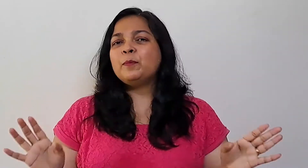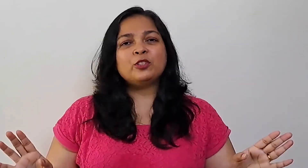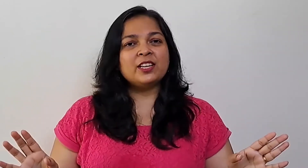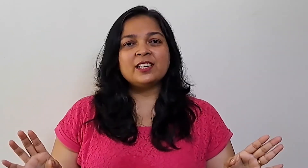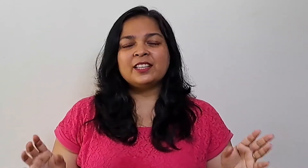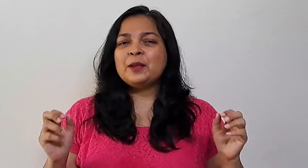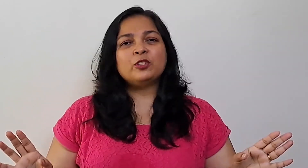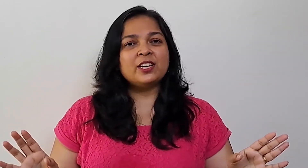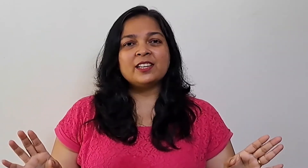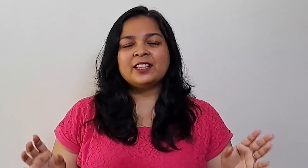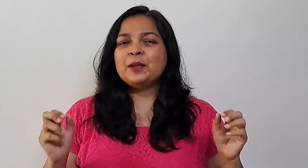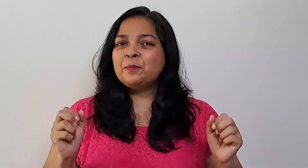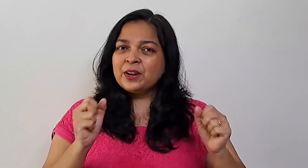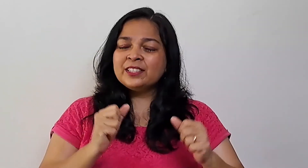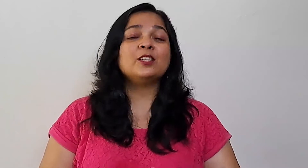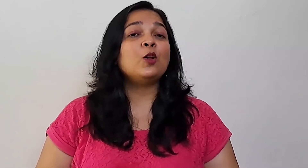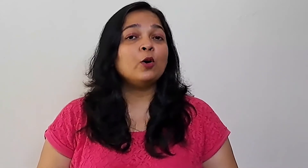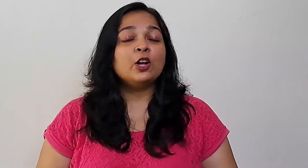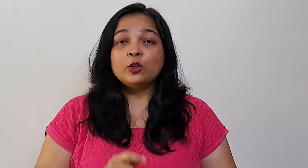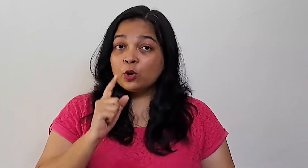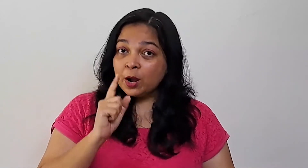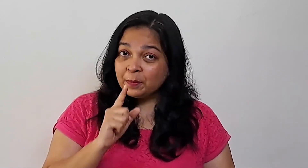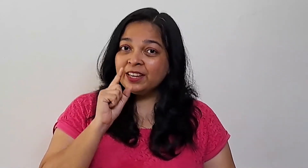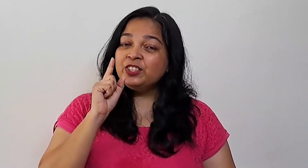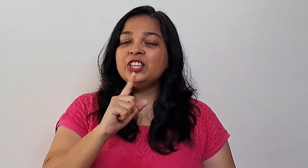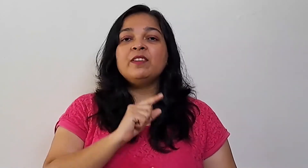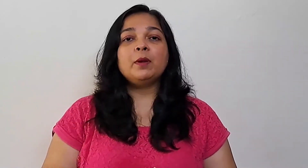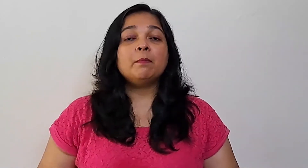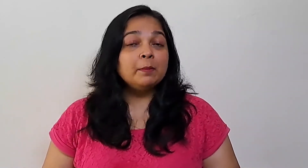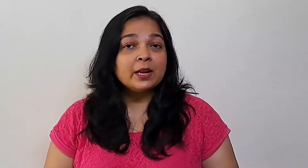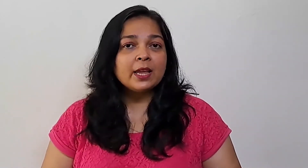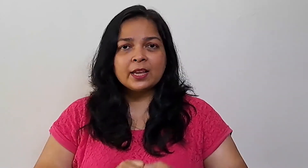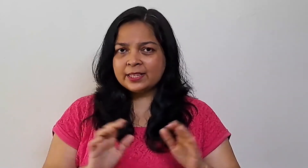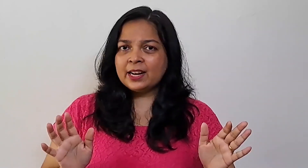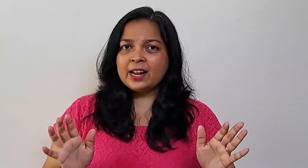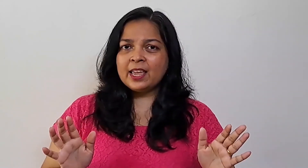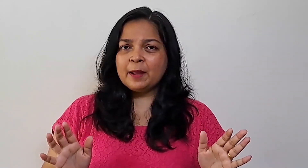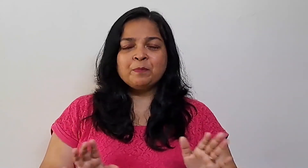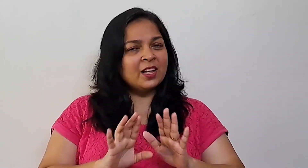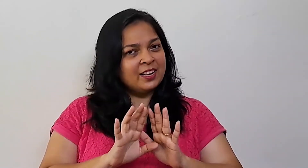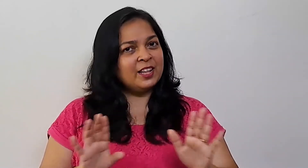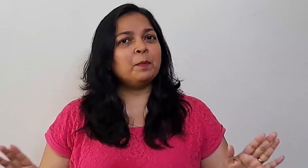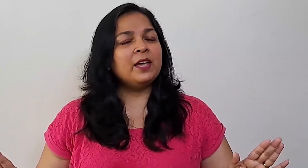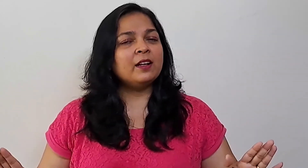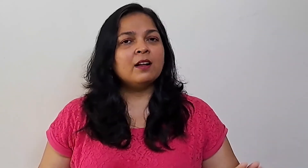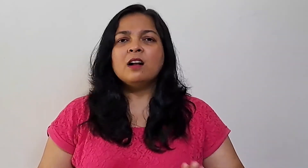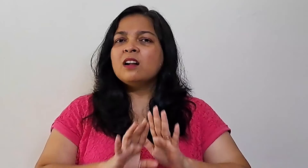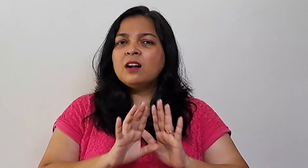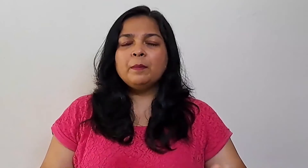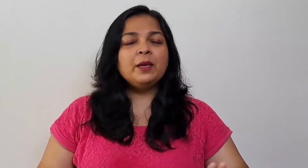सकती आ, सानू हानि नहीं पहुंचा सकती आ। प्रेज द लॉर्ड। ते अपने जीवन विच मन बनाओ कि किद्दां रहना आ, कभी